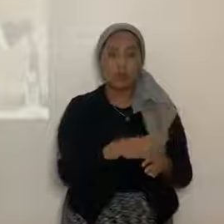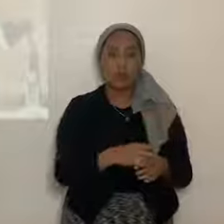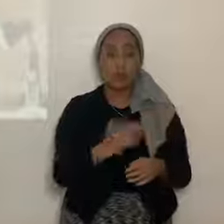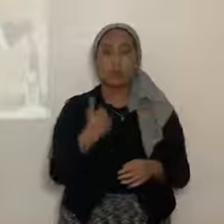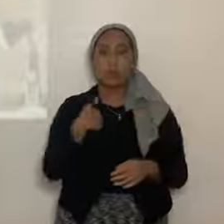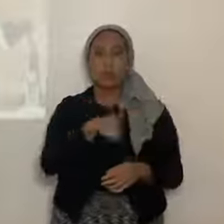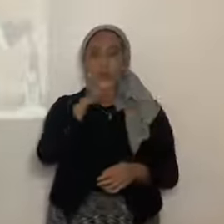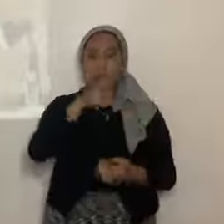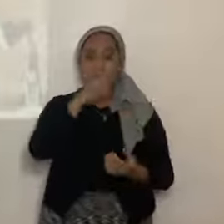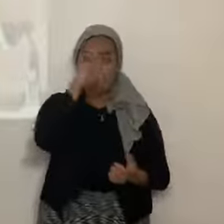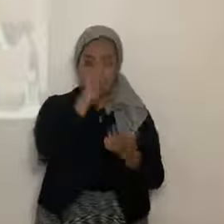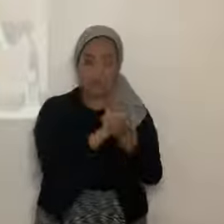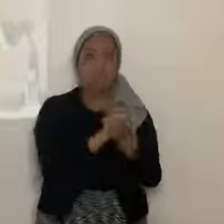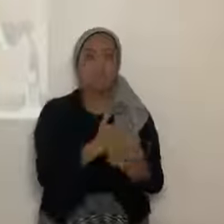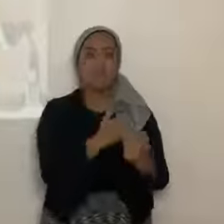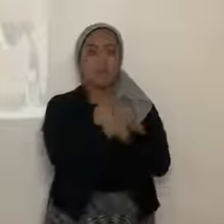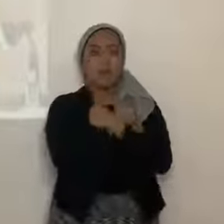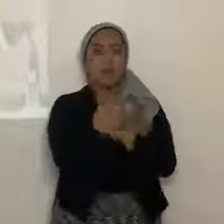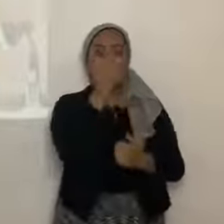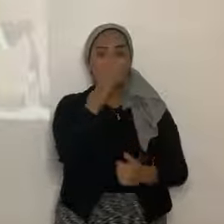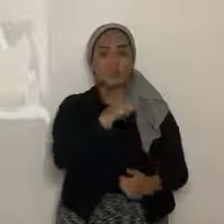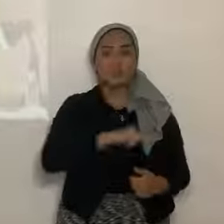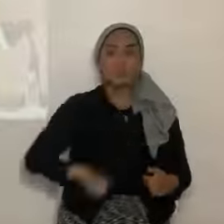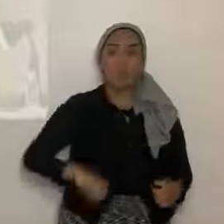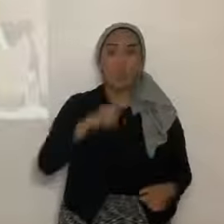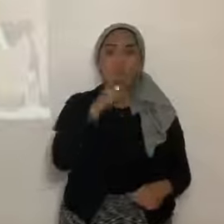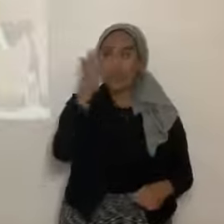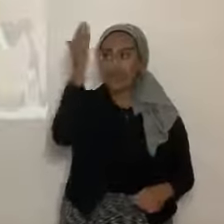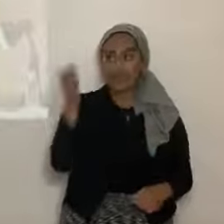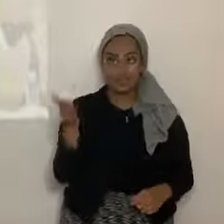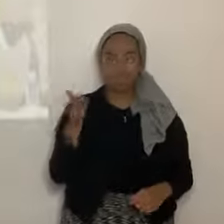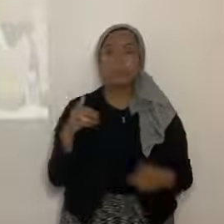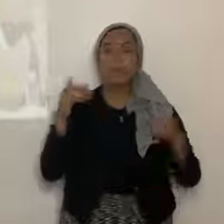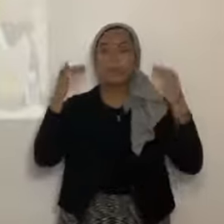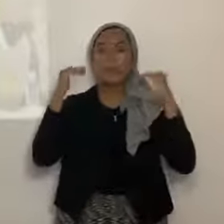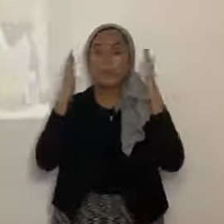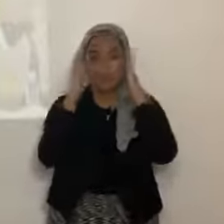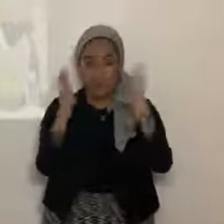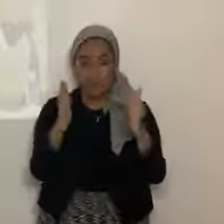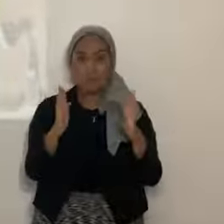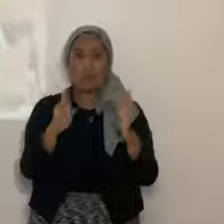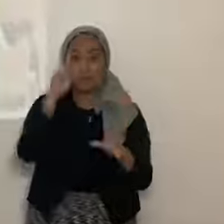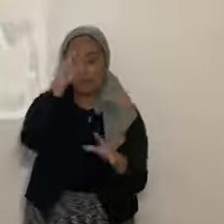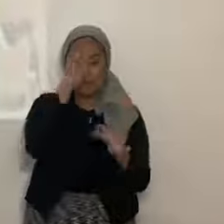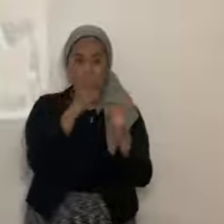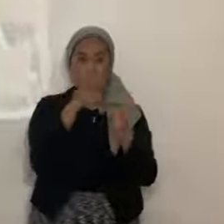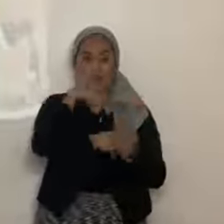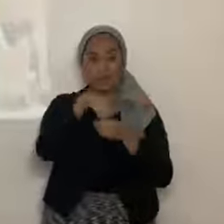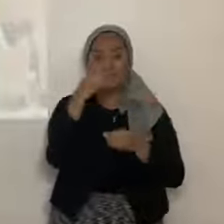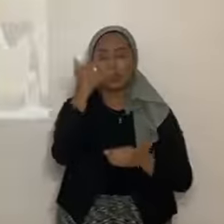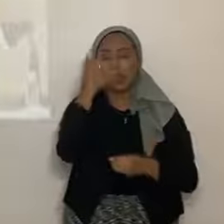creer, amar a Yahshua HaMashiach por quien es Él. Ahora, mucha atención. La fe en Yahshua HaMashiach y su